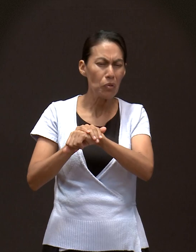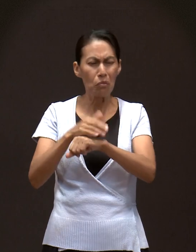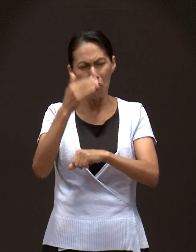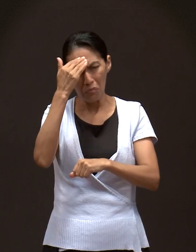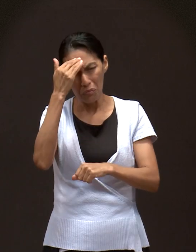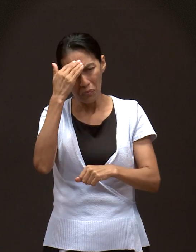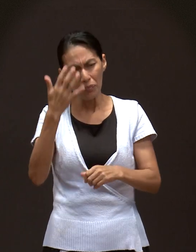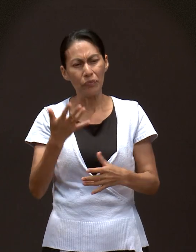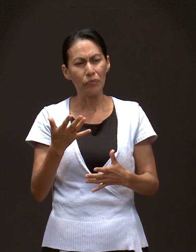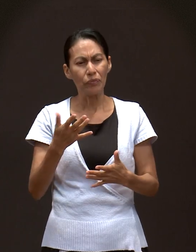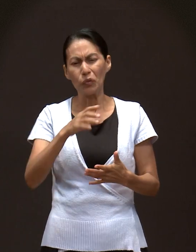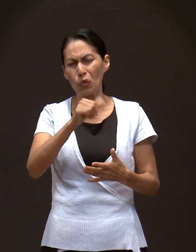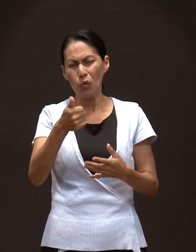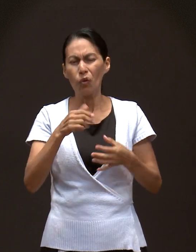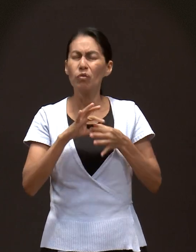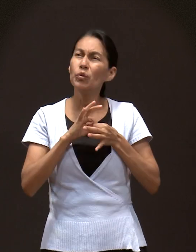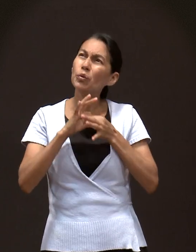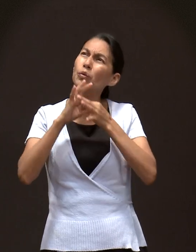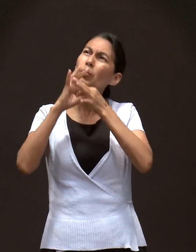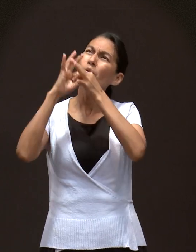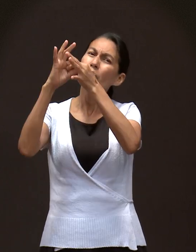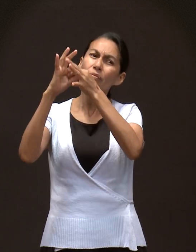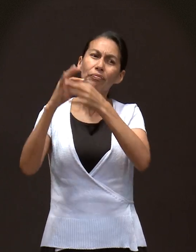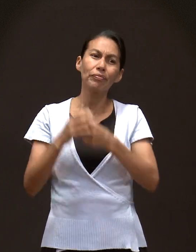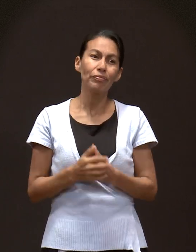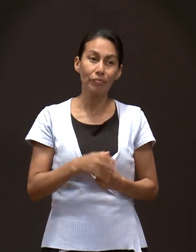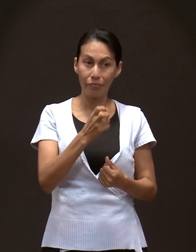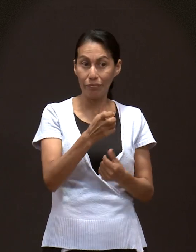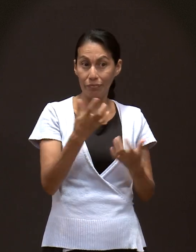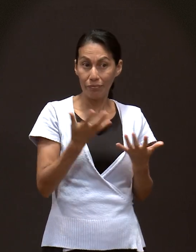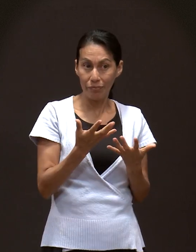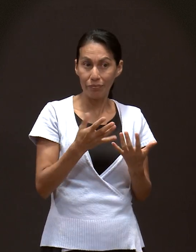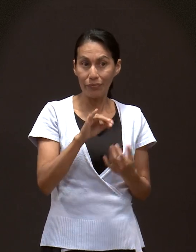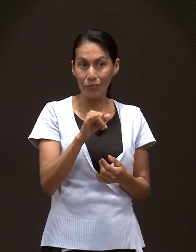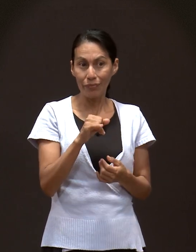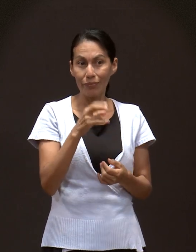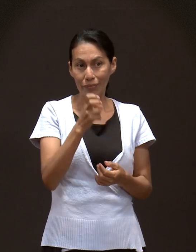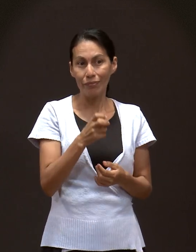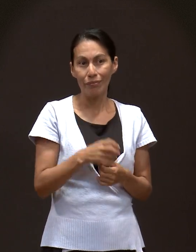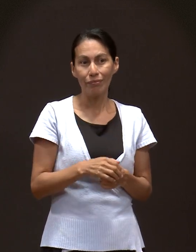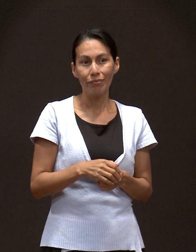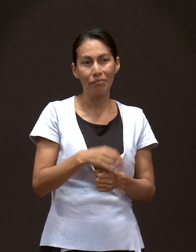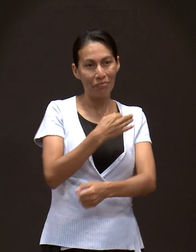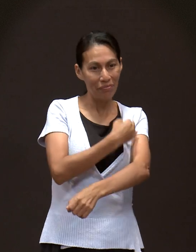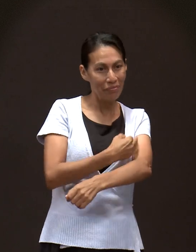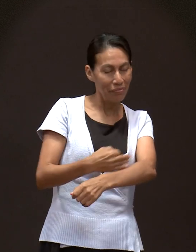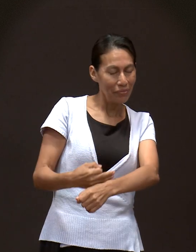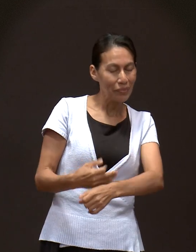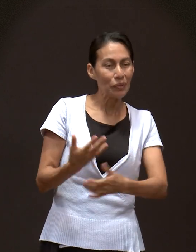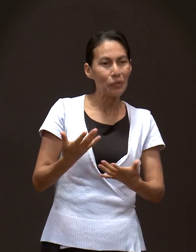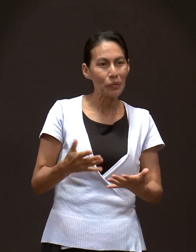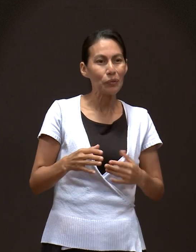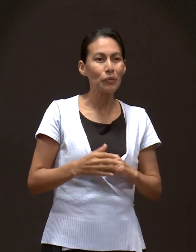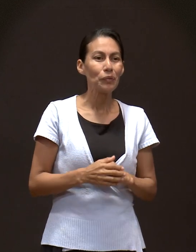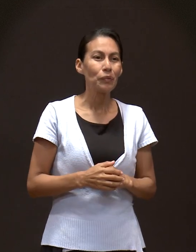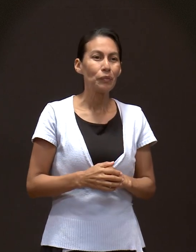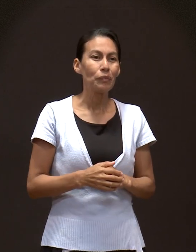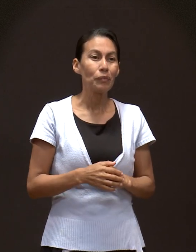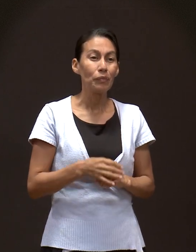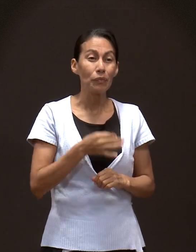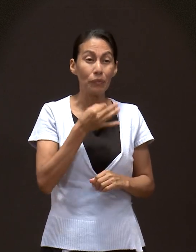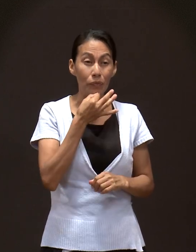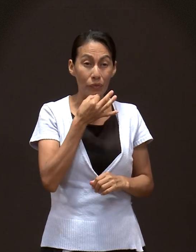a más amigos que quieren estar en comunión con Dios. Y eso es lo que hacemos. Sí, se ha vuelto una familia.